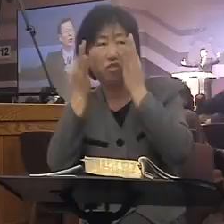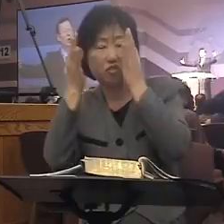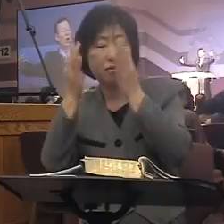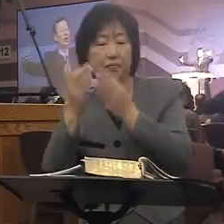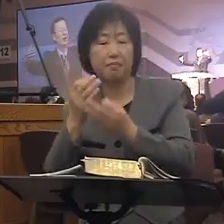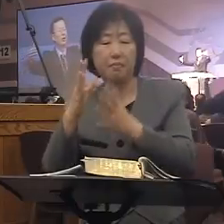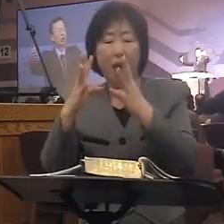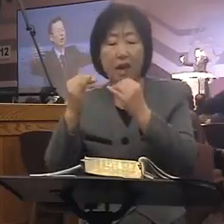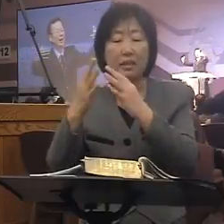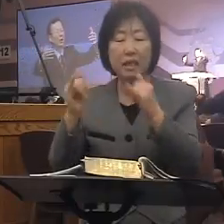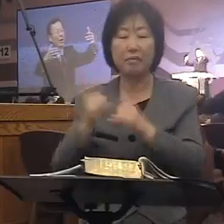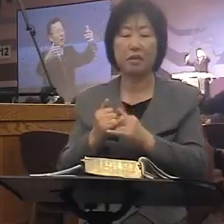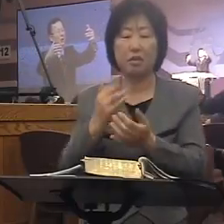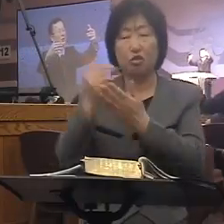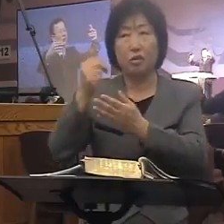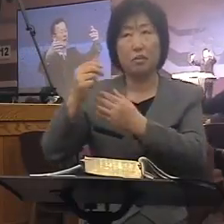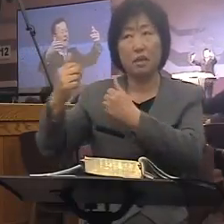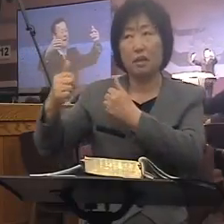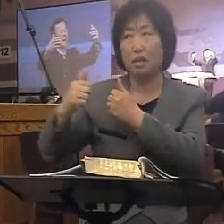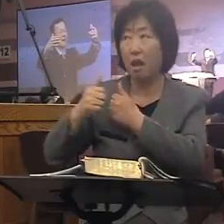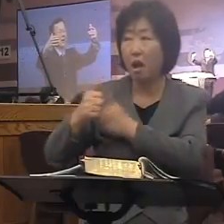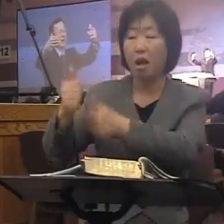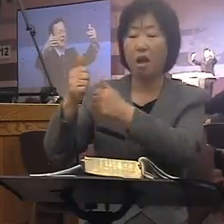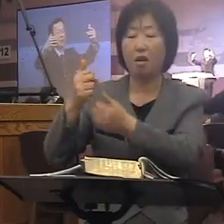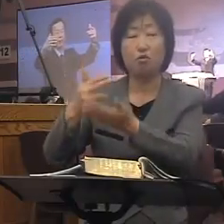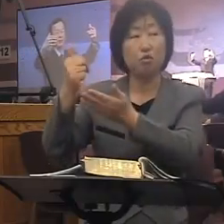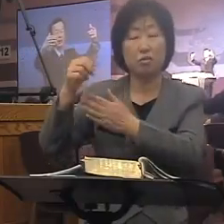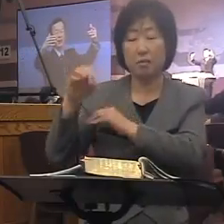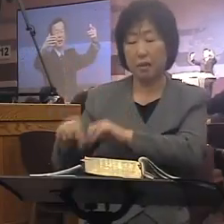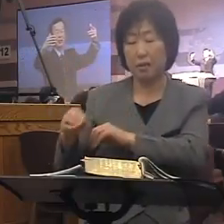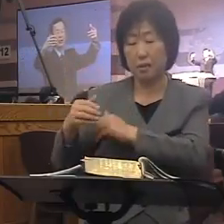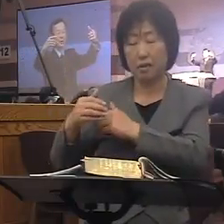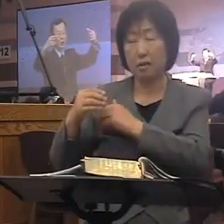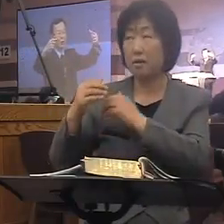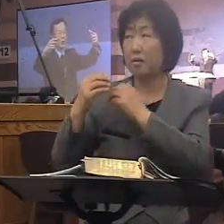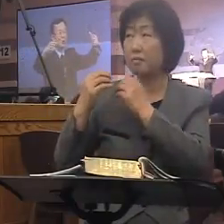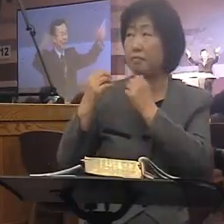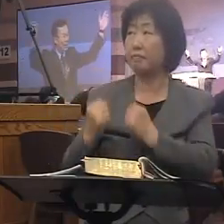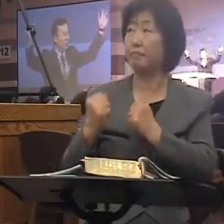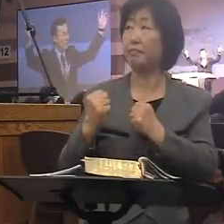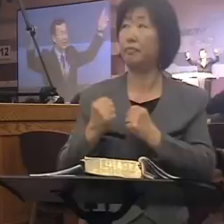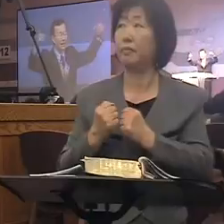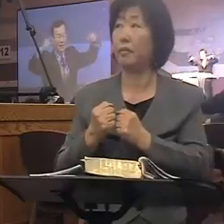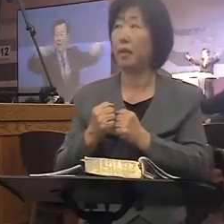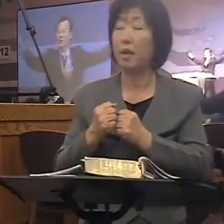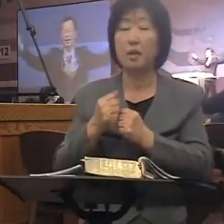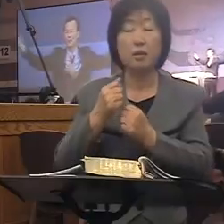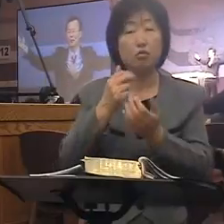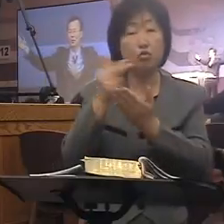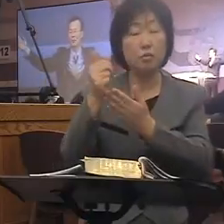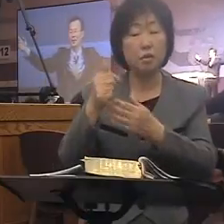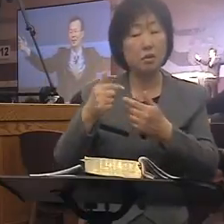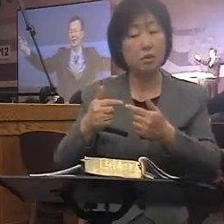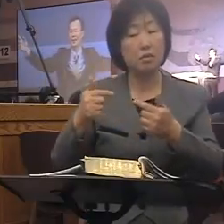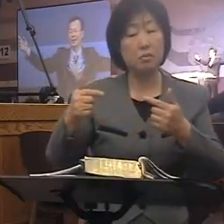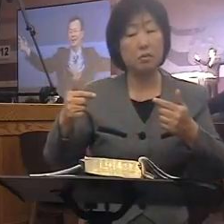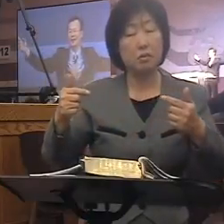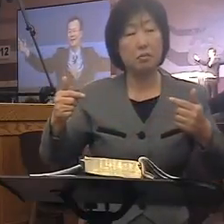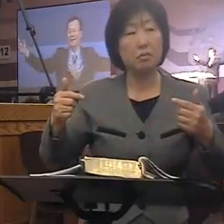주님을 따르고 주님의 곁에 모였을 때 복음서에 보니까 주님이 종종 그냥